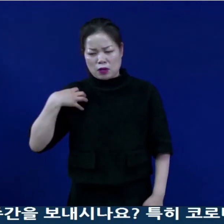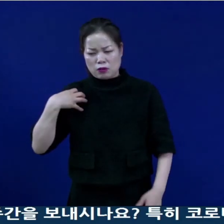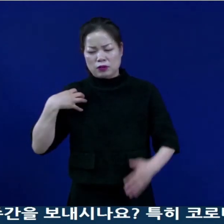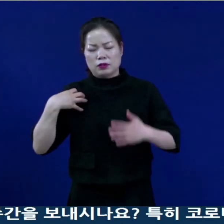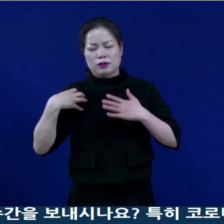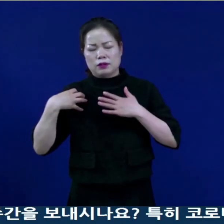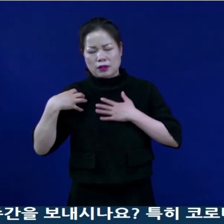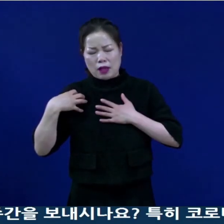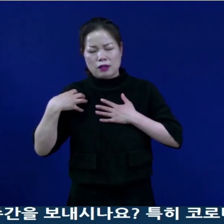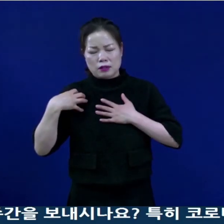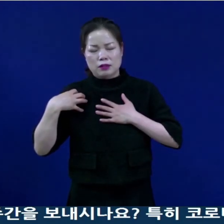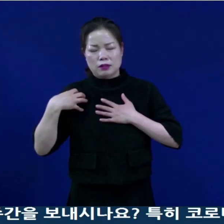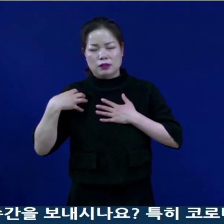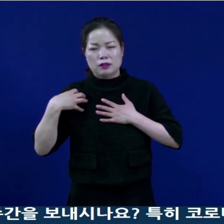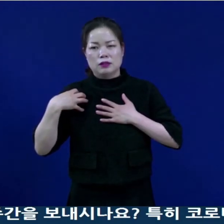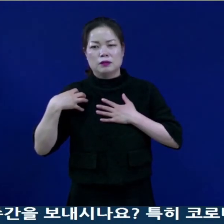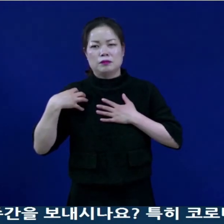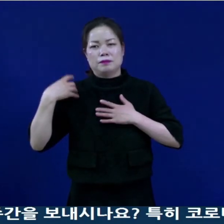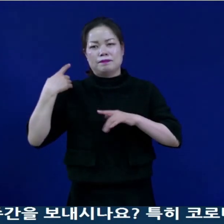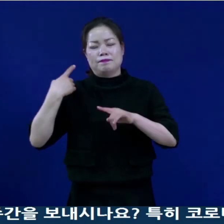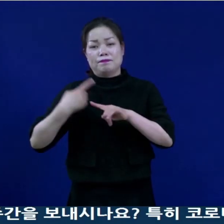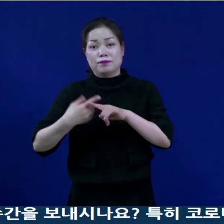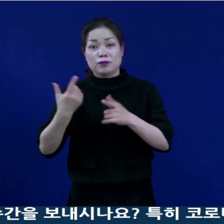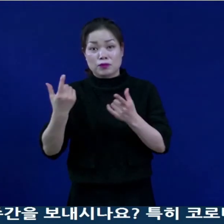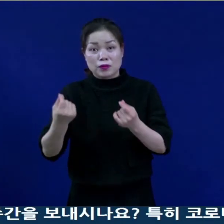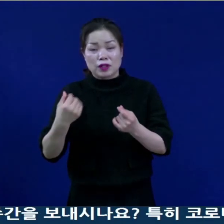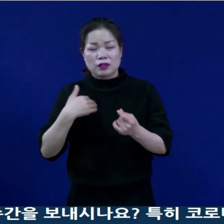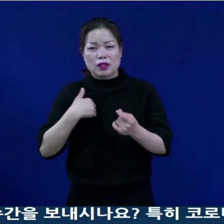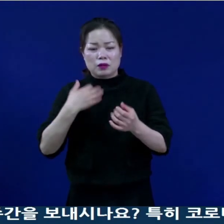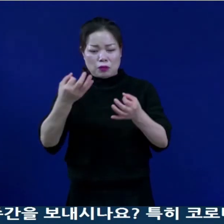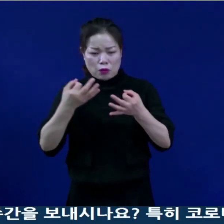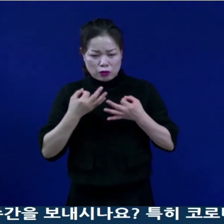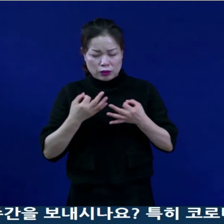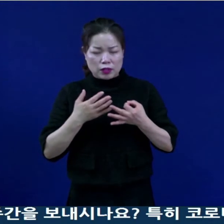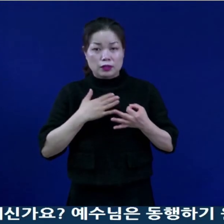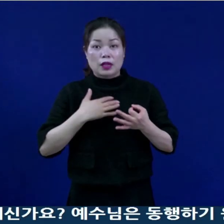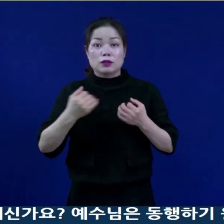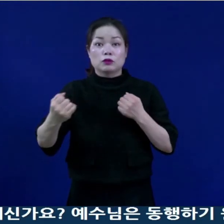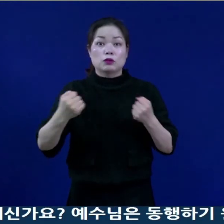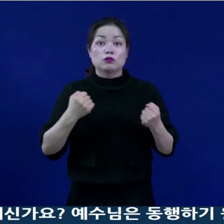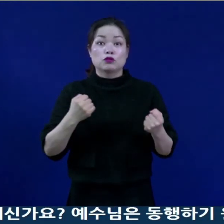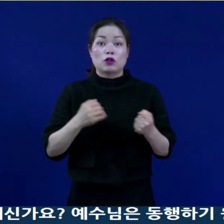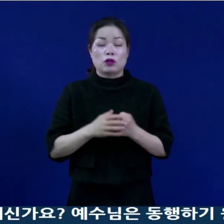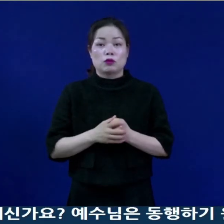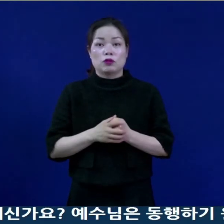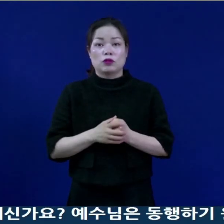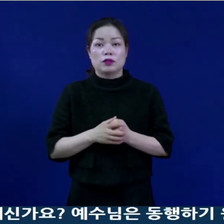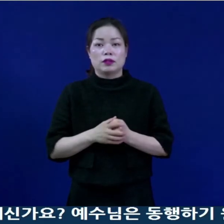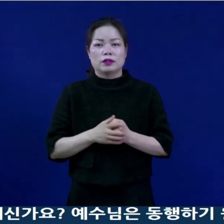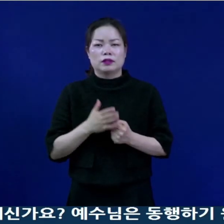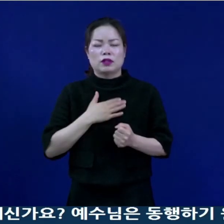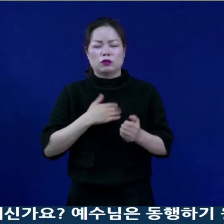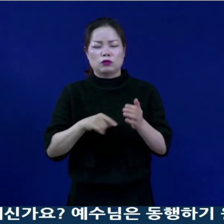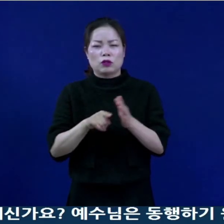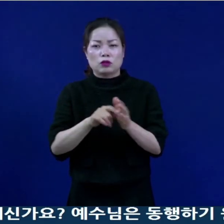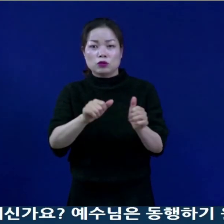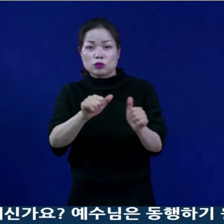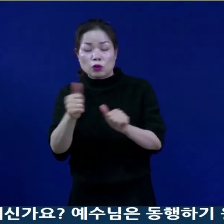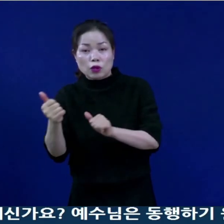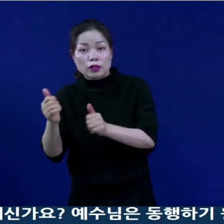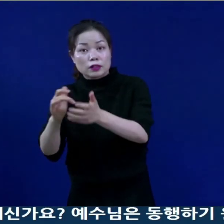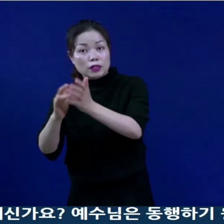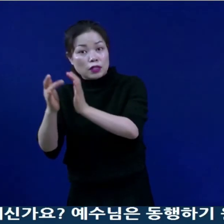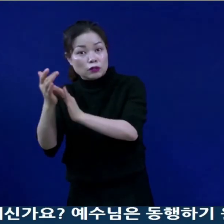수 있기를 간절히 소망합니다. 그리고 그런 나임에도 불구하고 나를 위해 돌아가신